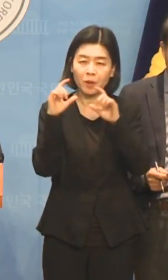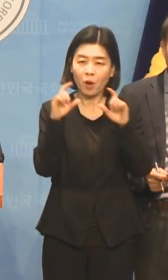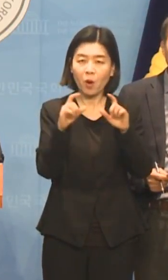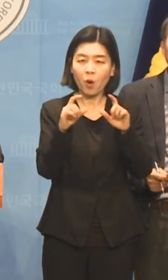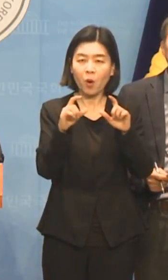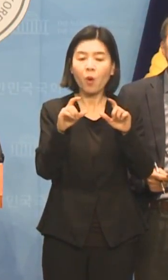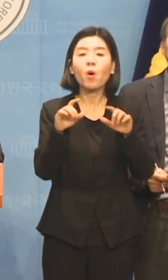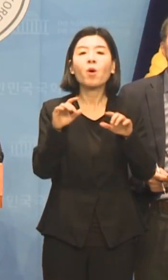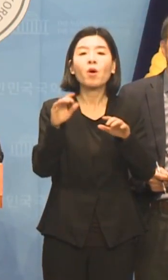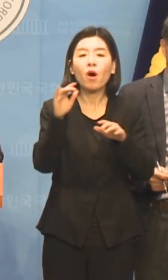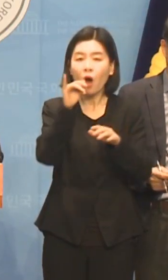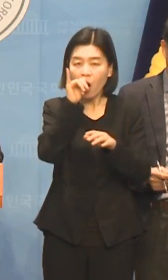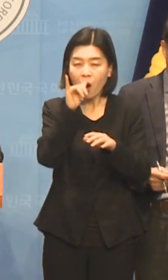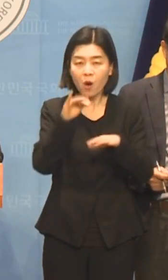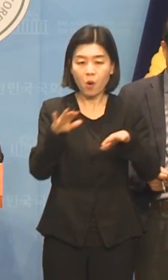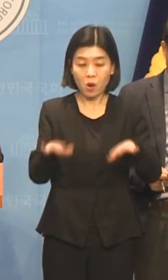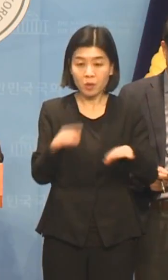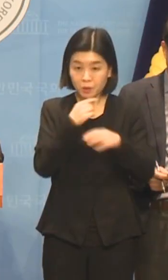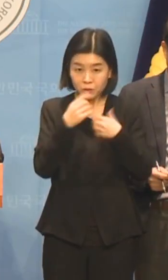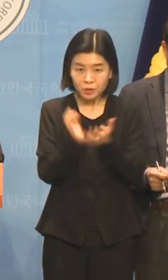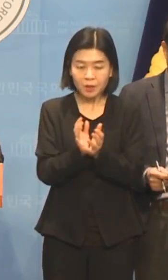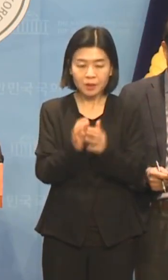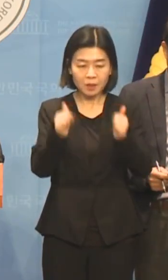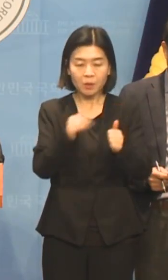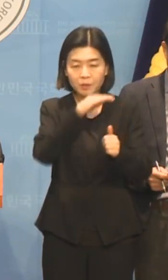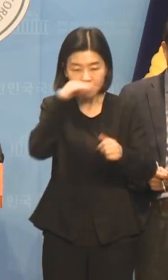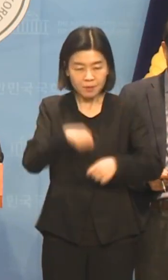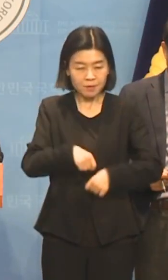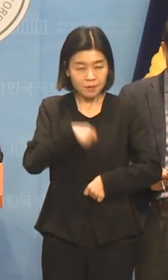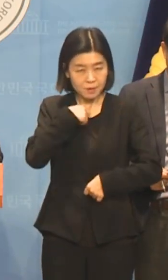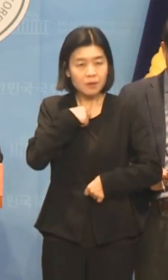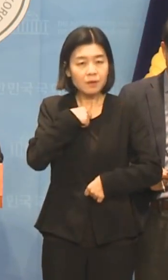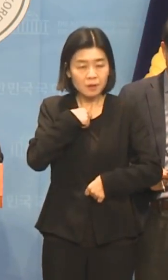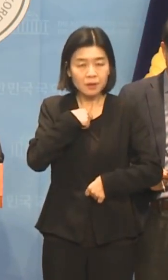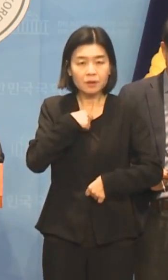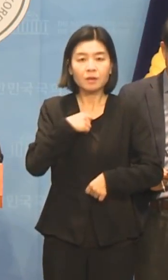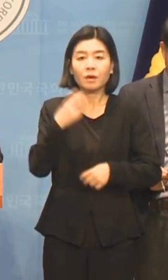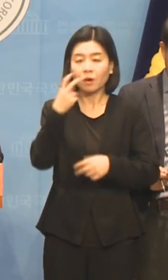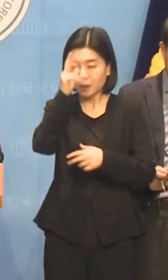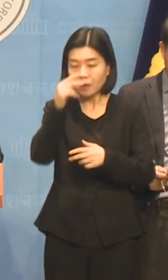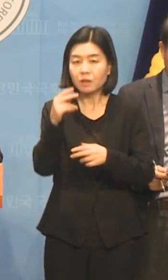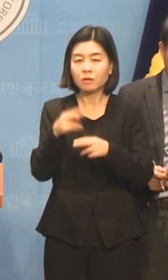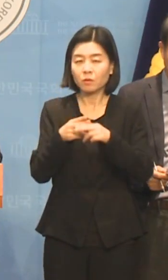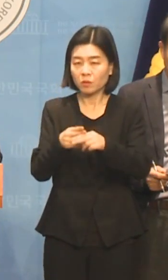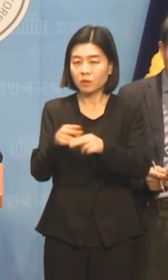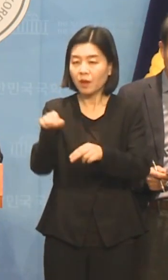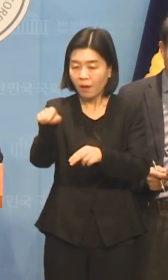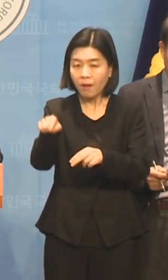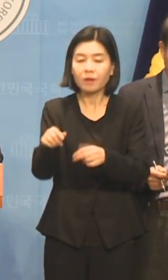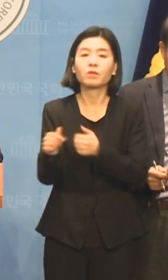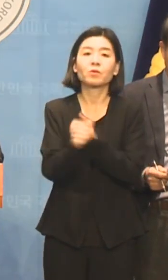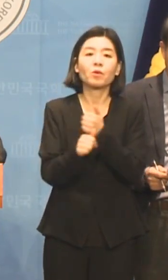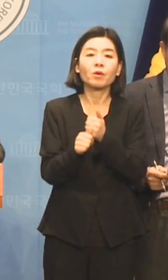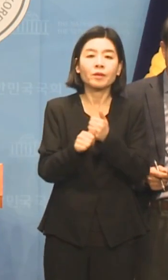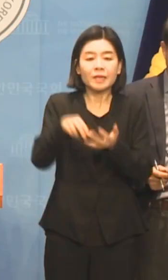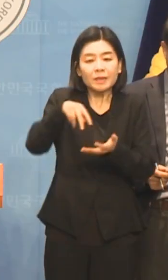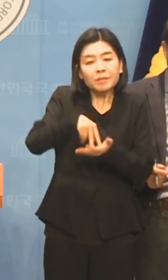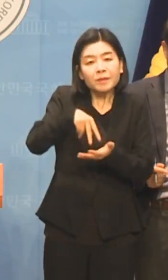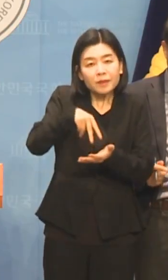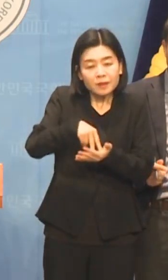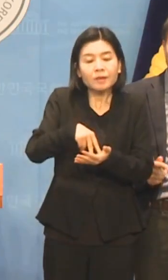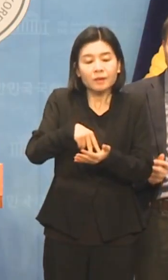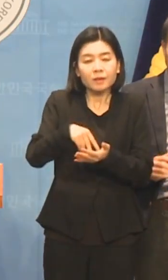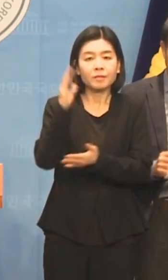민주당의 사법정의 및 검찰독재위원회의 위원의 입장을 말씀드리도록 하겠습니다.